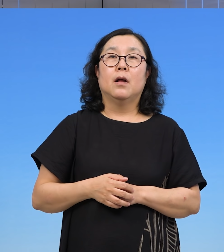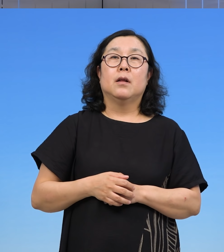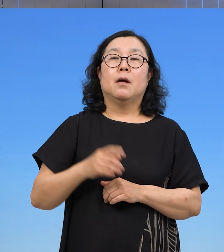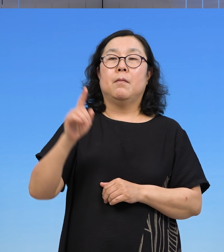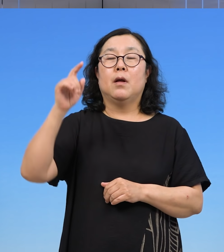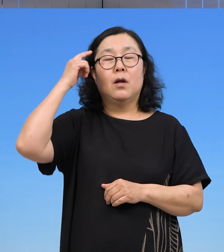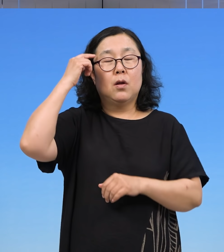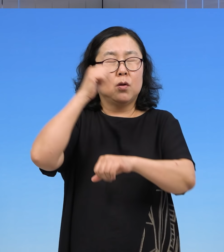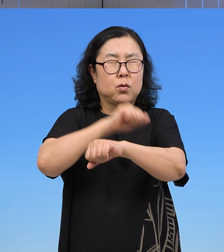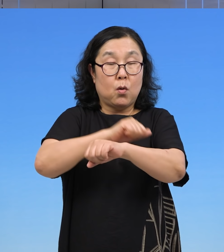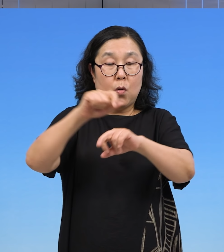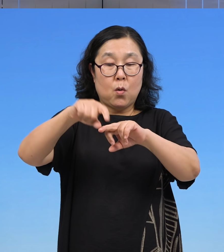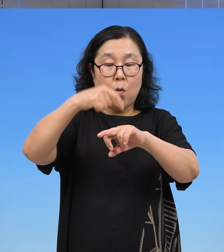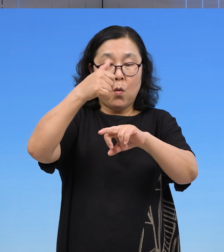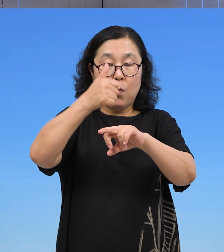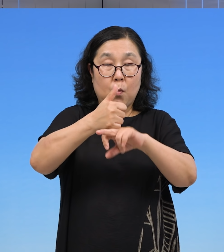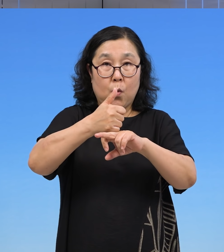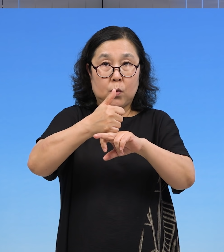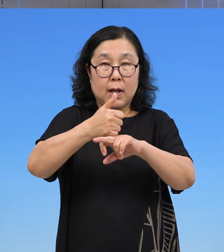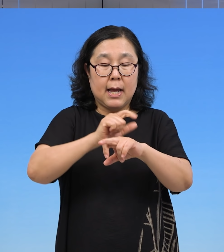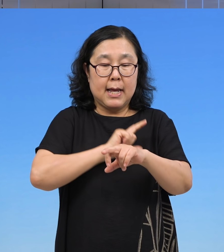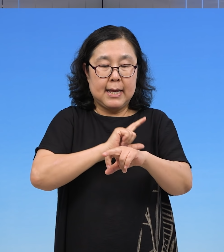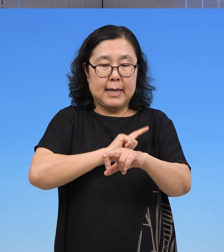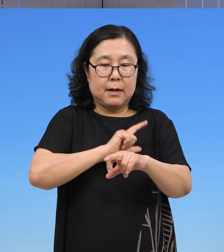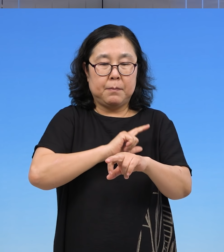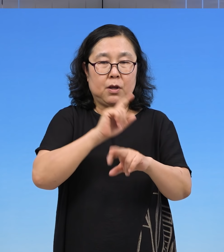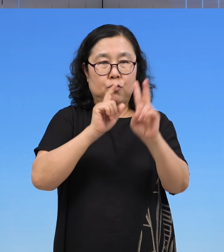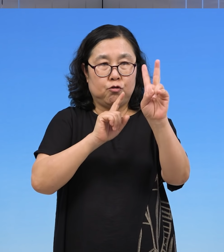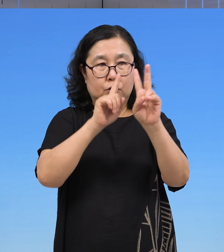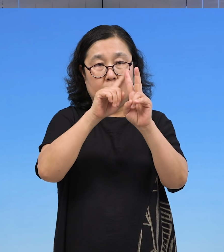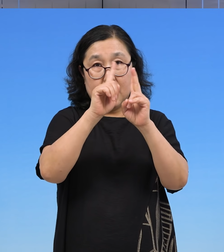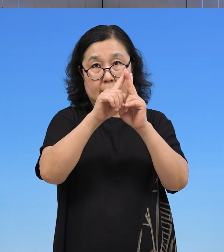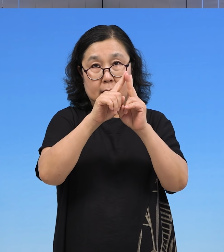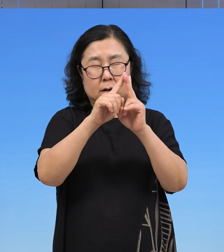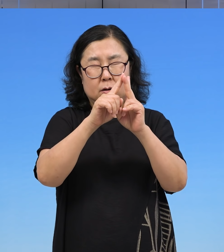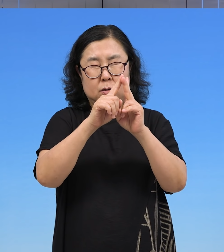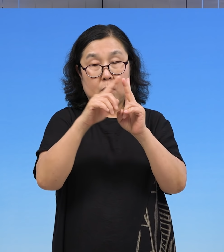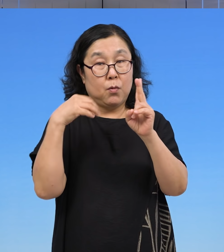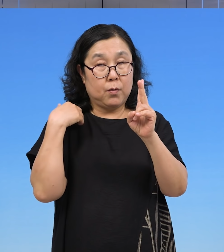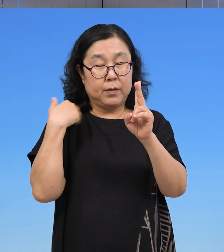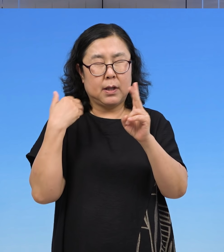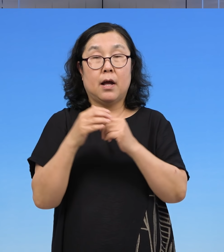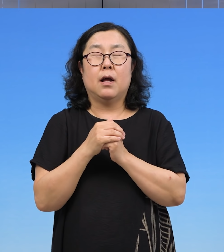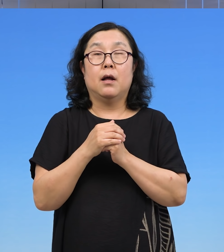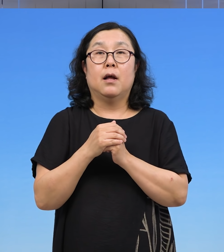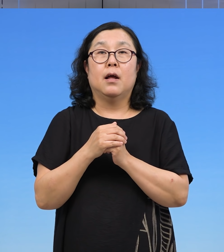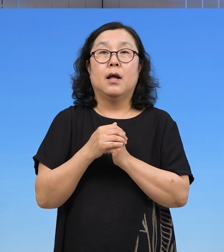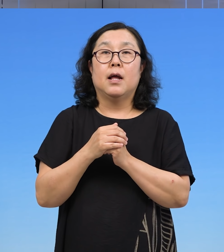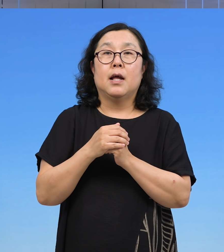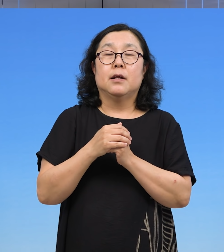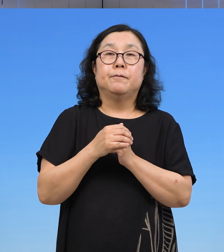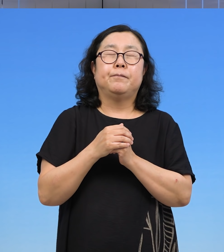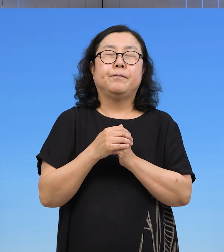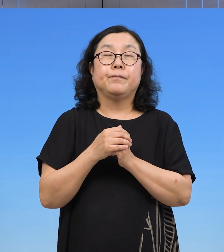솔로몬의 이름이 두 개라는 걸 아는 분도 많지 않으세요 이게 어떤 사연이냐